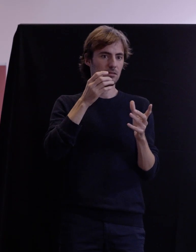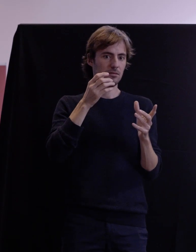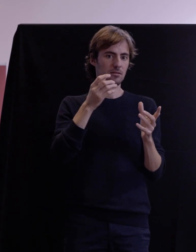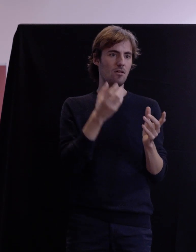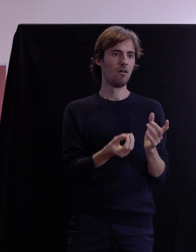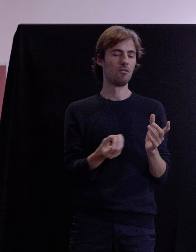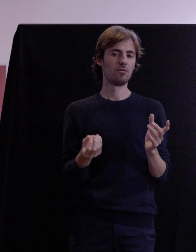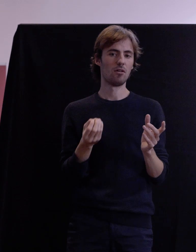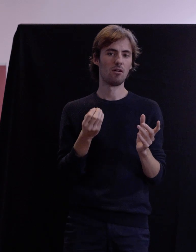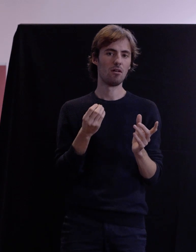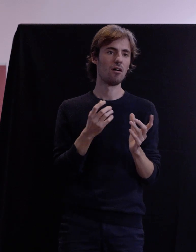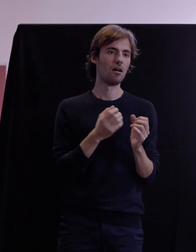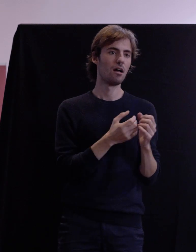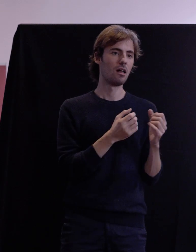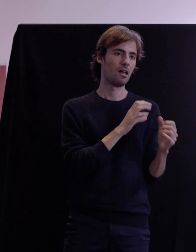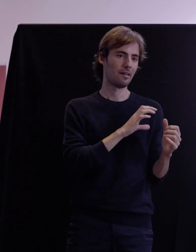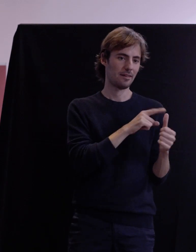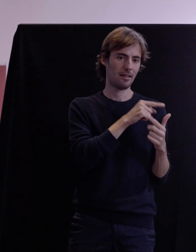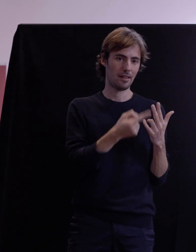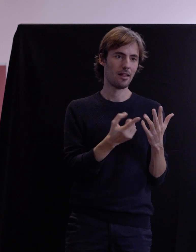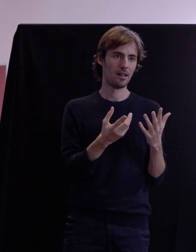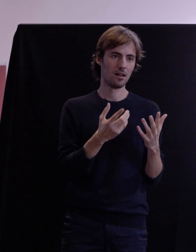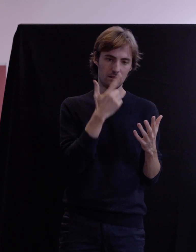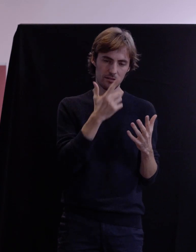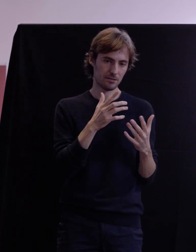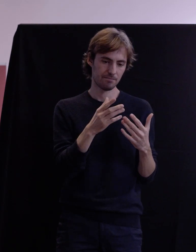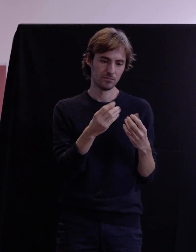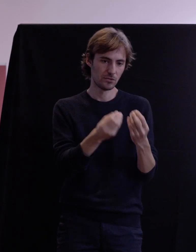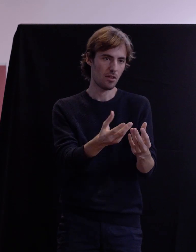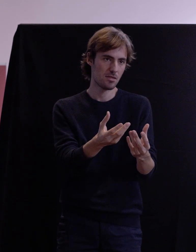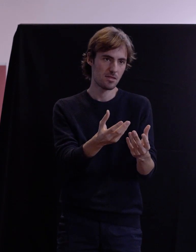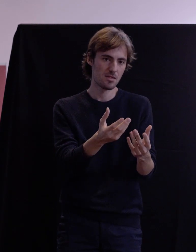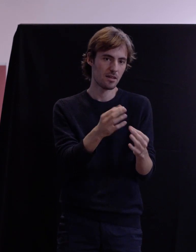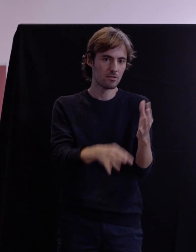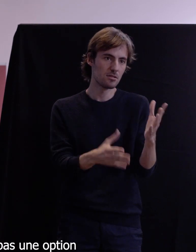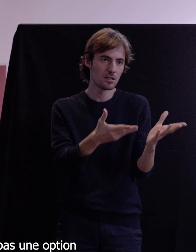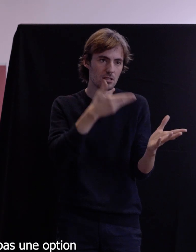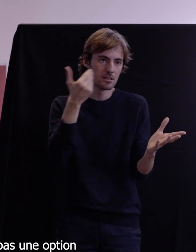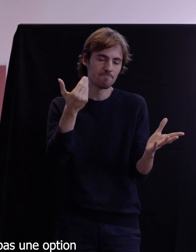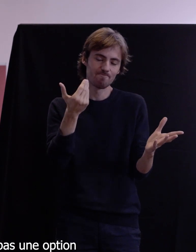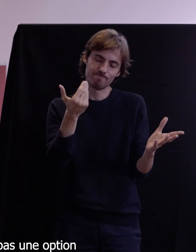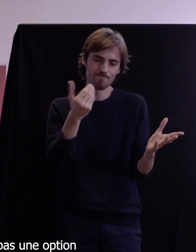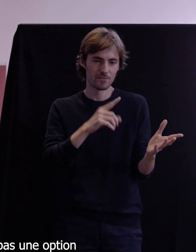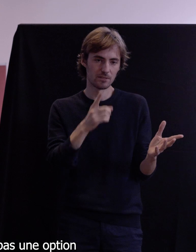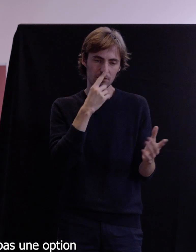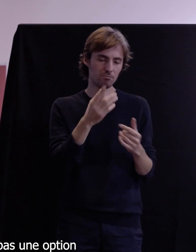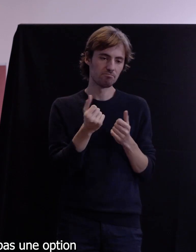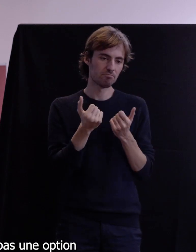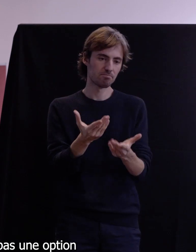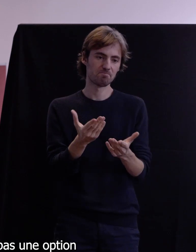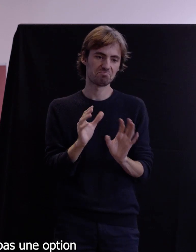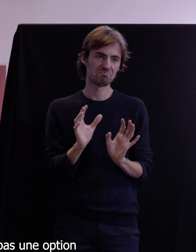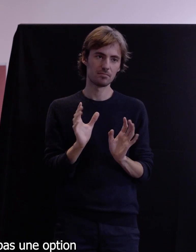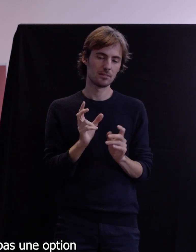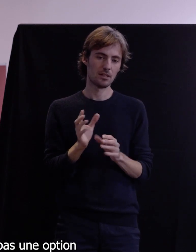les enfants qui ont pu en bénéficier finalement n'a apporté aucun résultat, et donc c'est pas une option